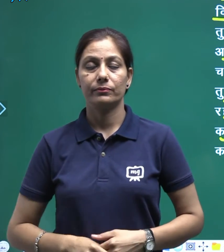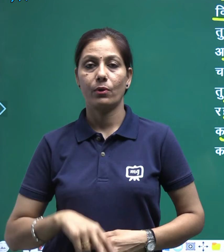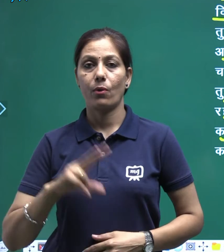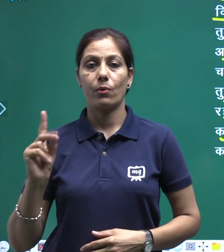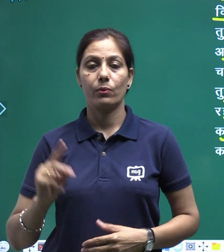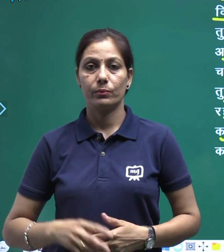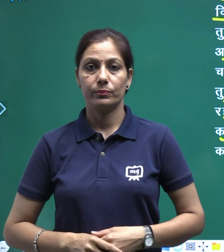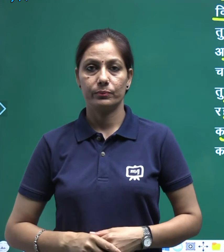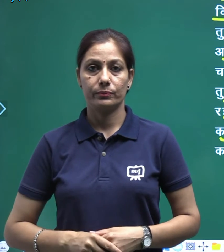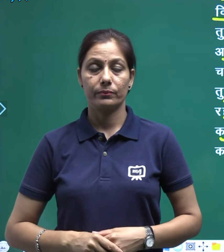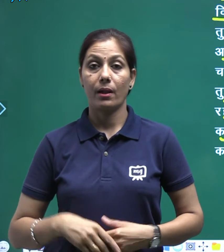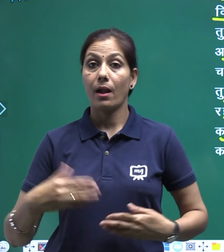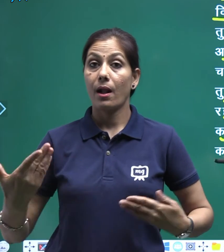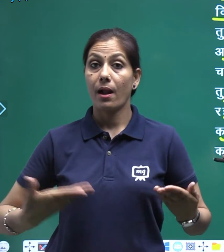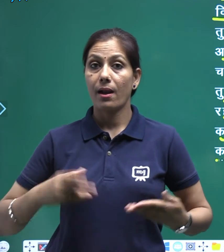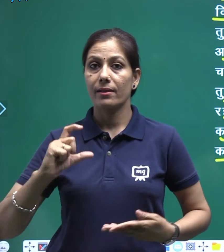और कलकत्ता